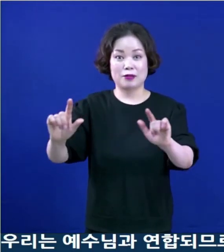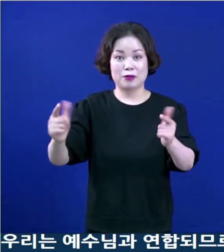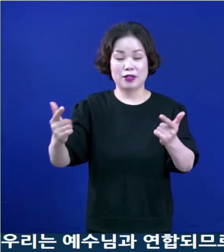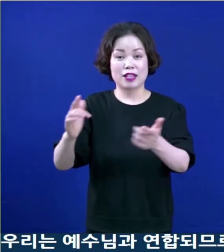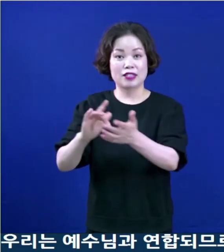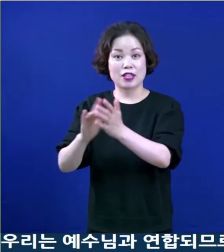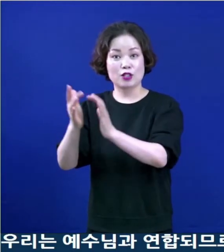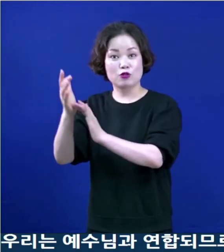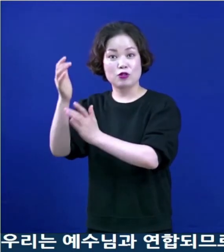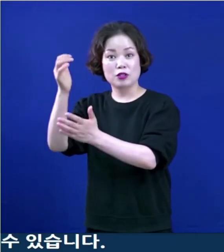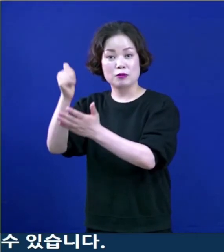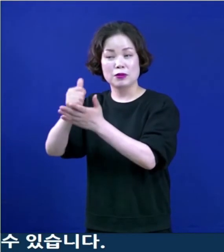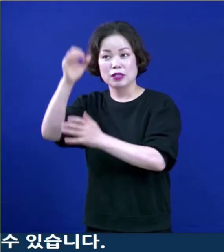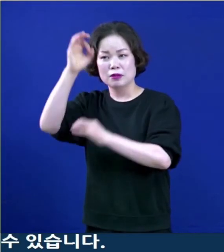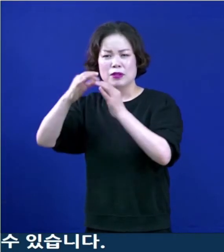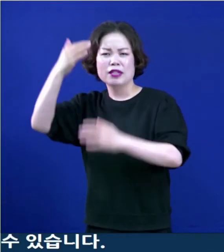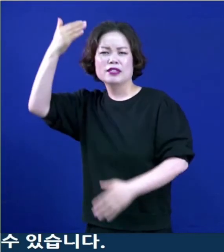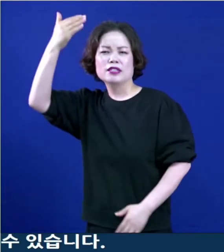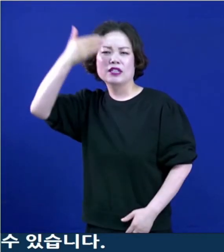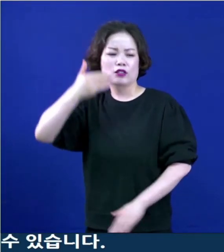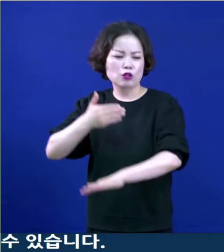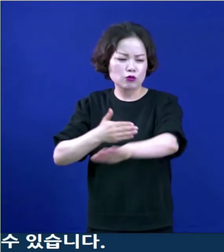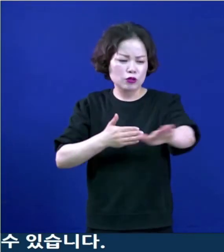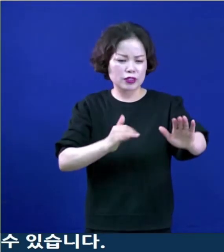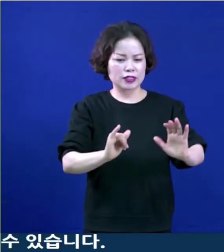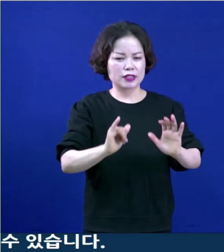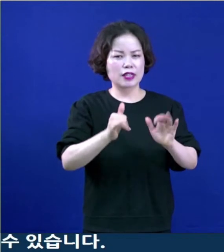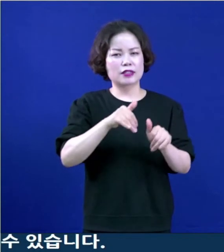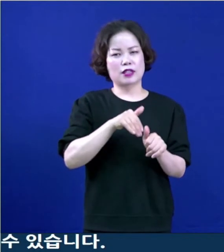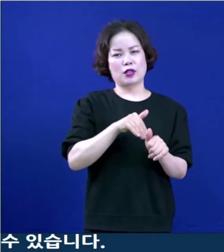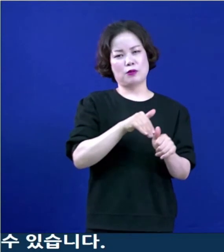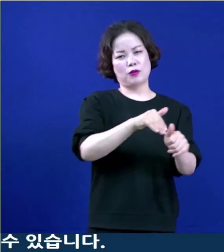예수님은 흠이 없고 깨끗하게 된 우리를 세상으로 보내십니다.